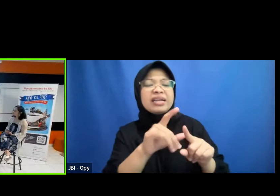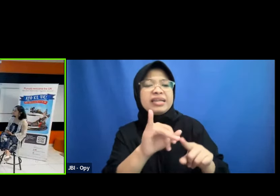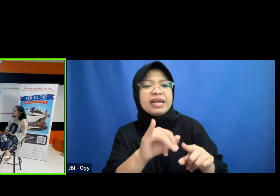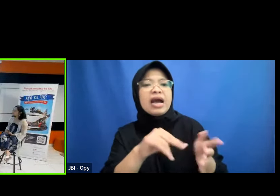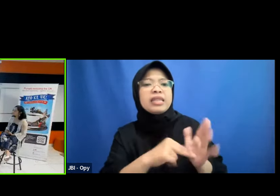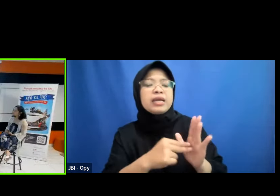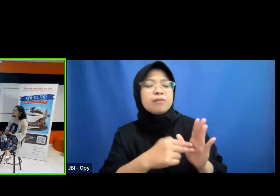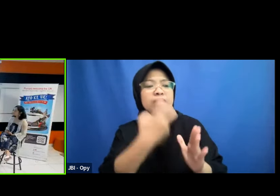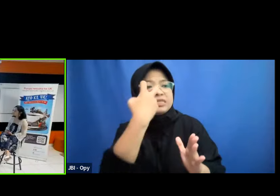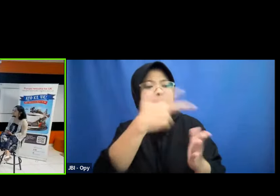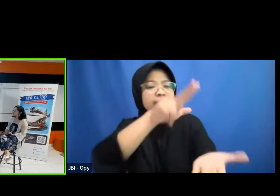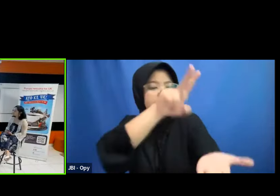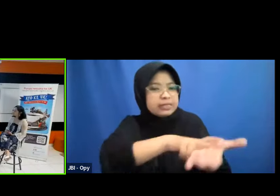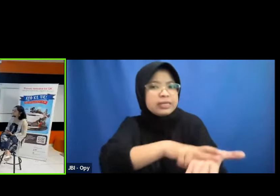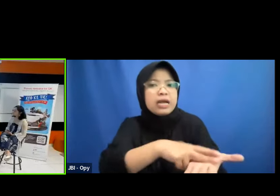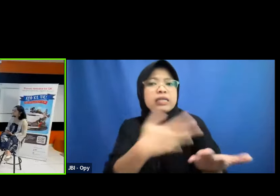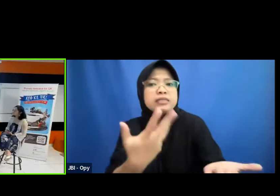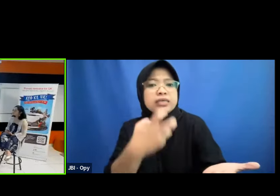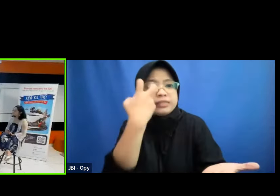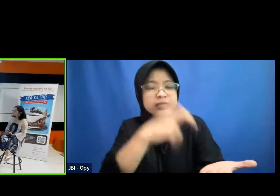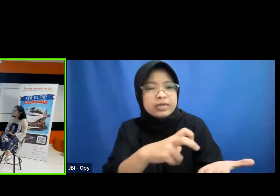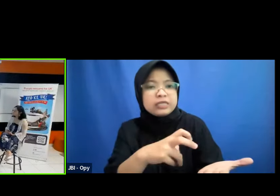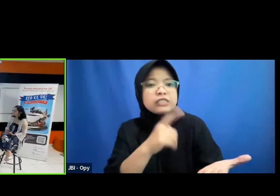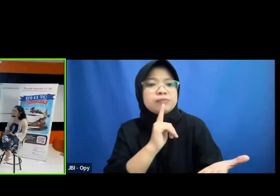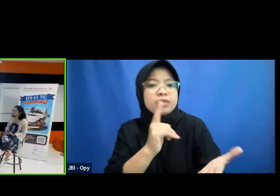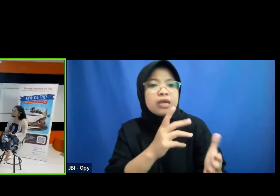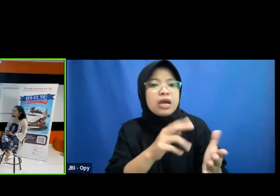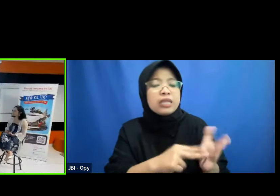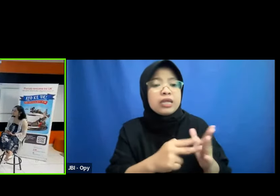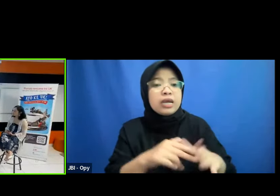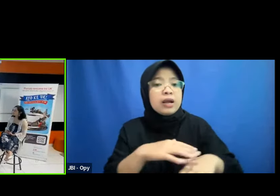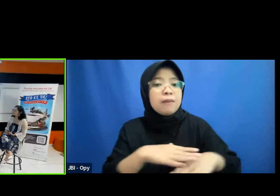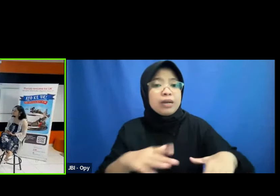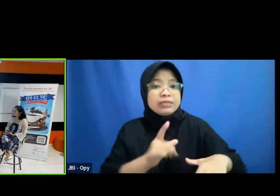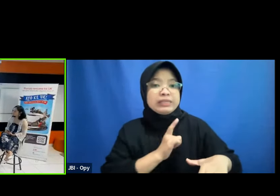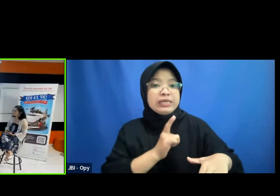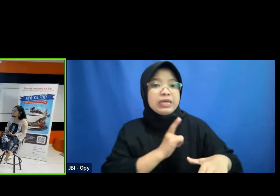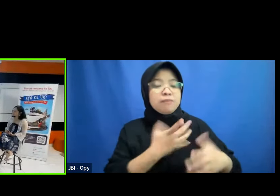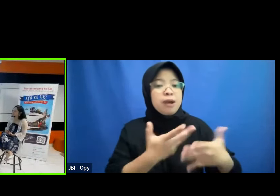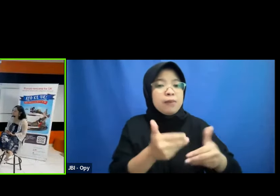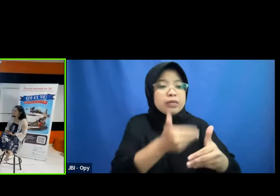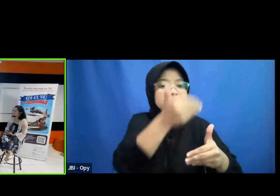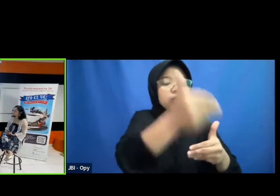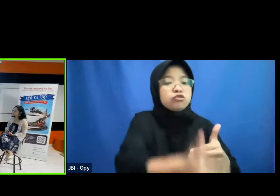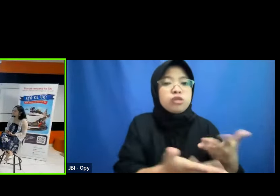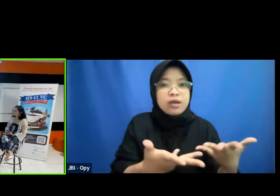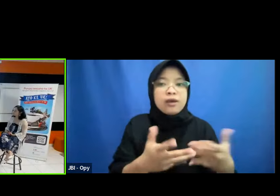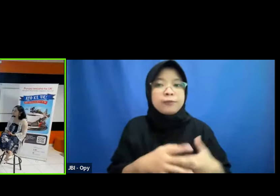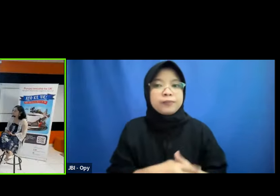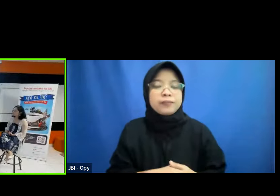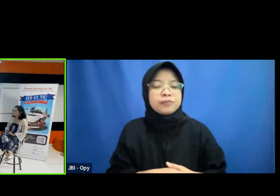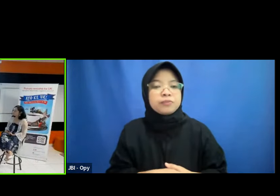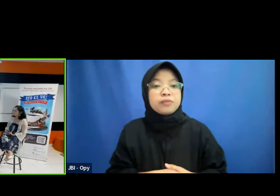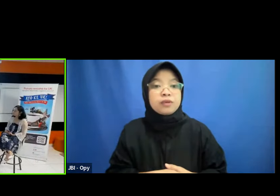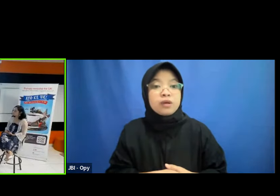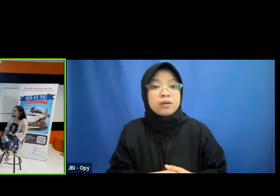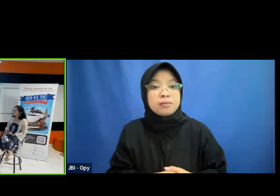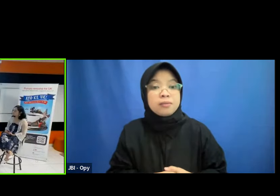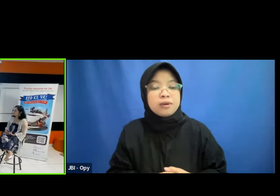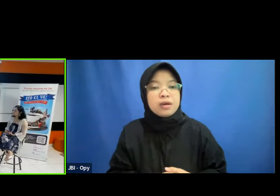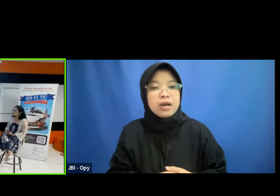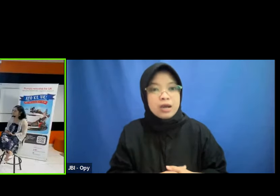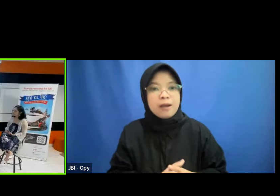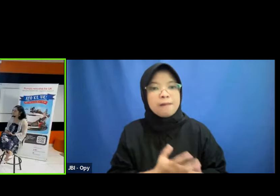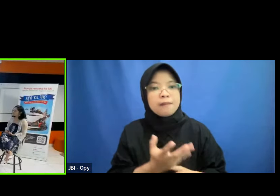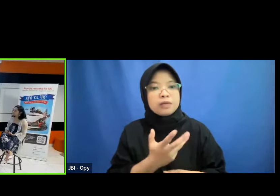memvalidasi ya kayak try to put yourself in the other Maksudnya di panel panel shes gitu loh kami itu sebenarnya kayak